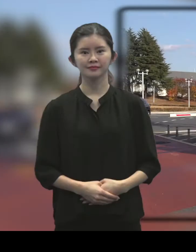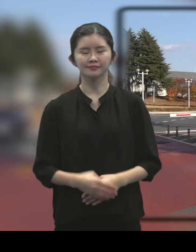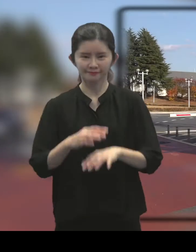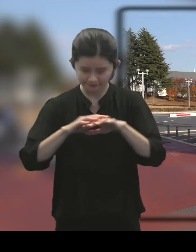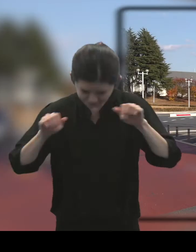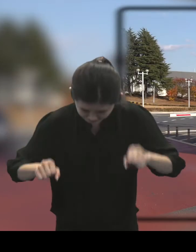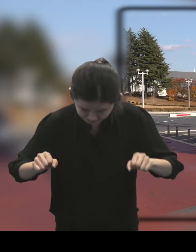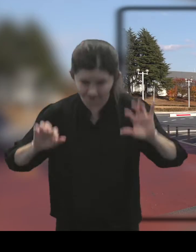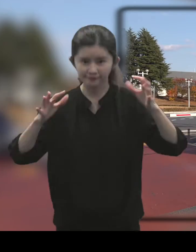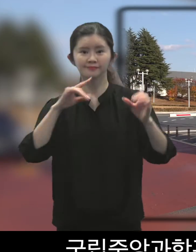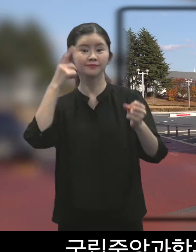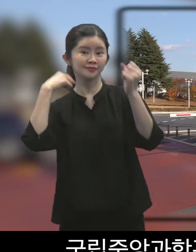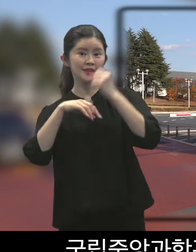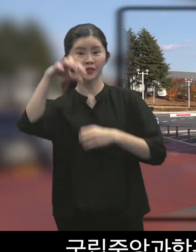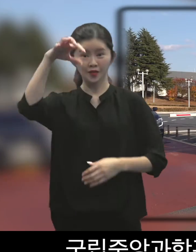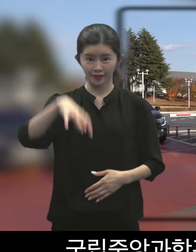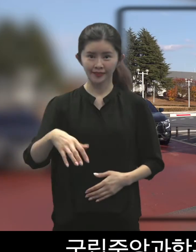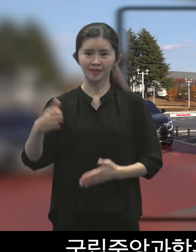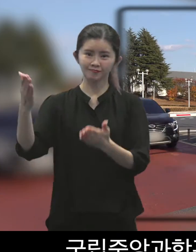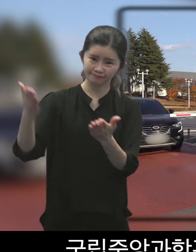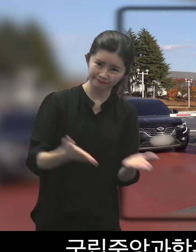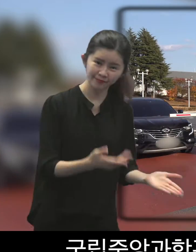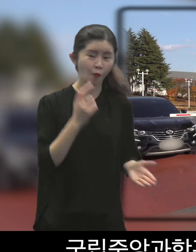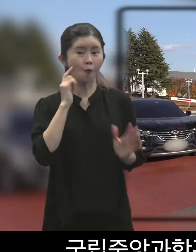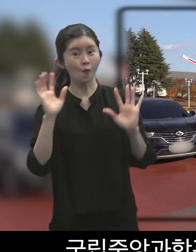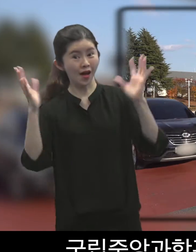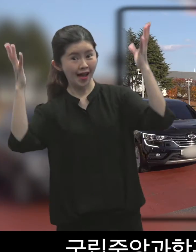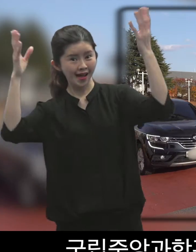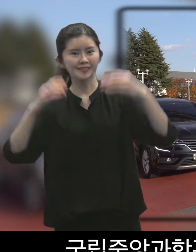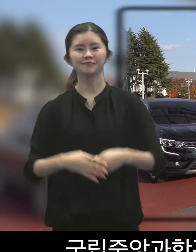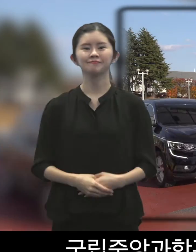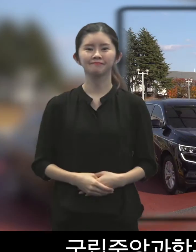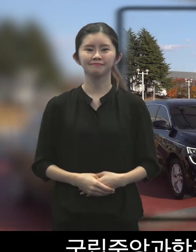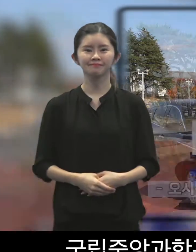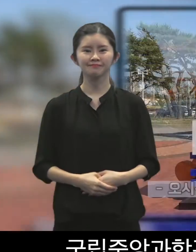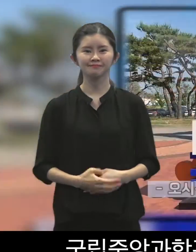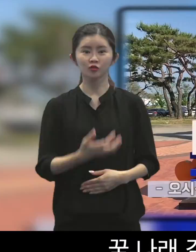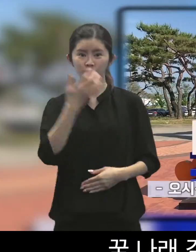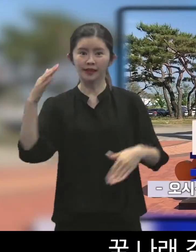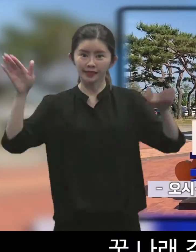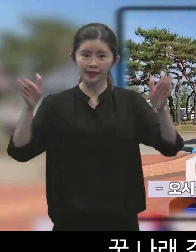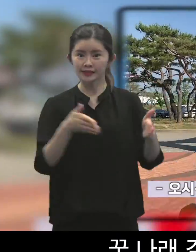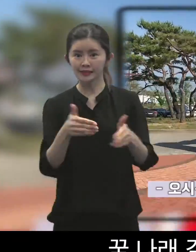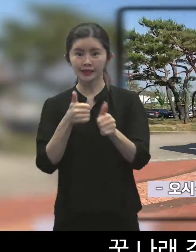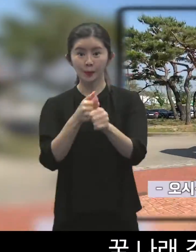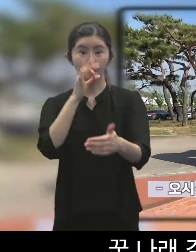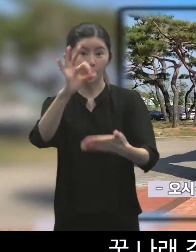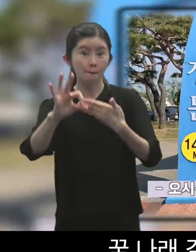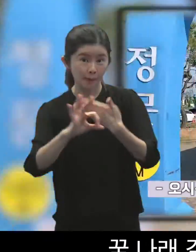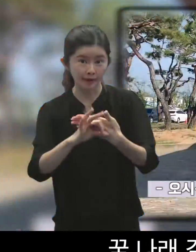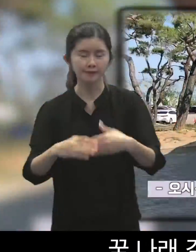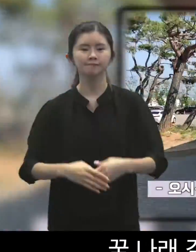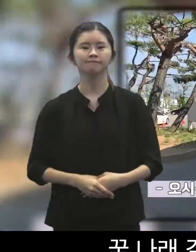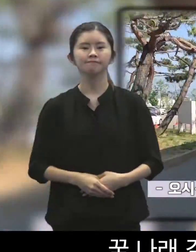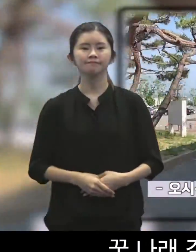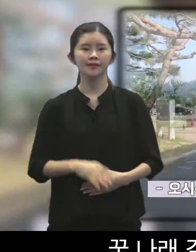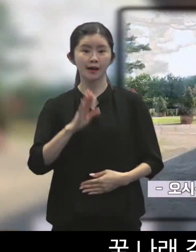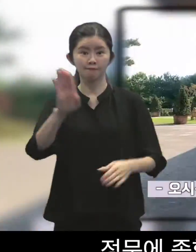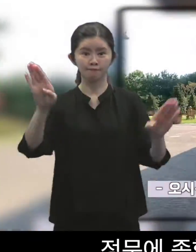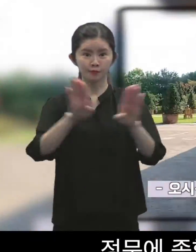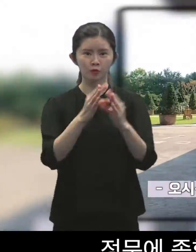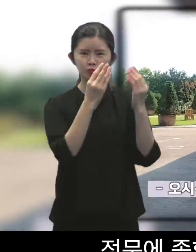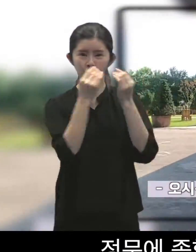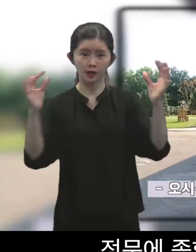안녕하세요. 국립중앙과학관에 오신 것을 환영합니다. 꿈나랫길을 쭉 따라오다 보면